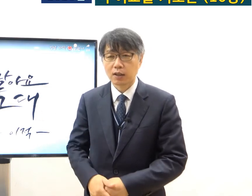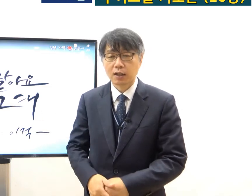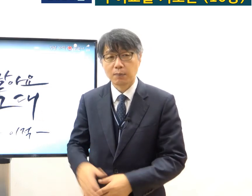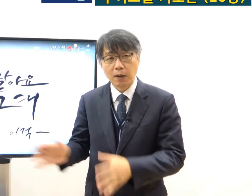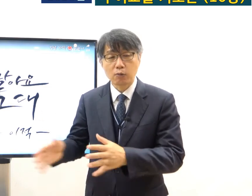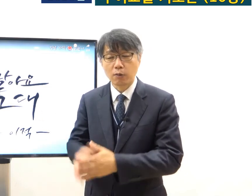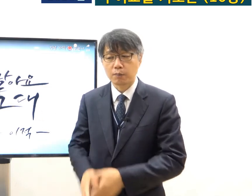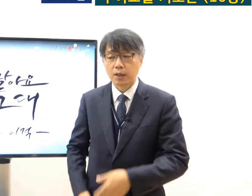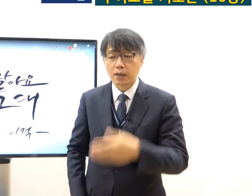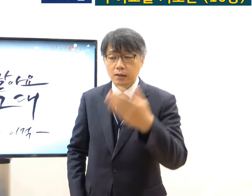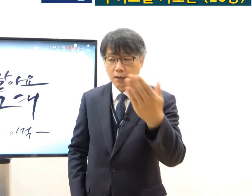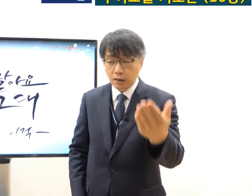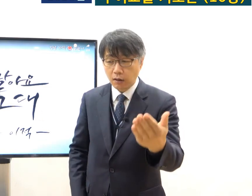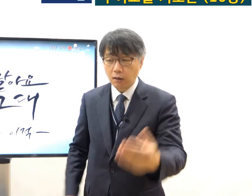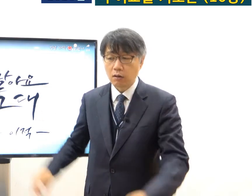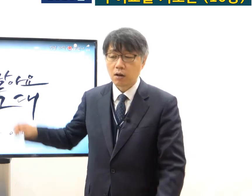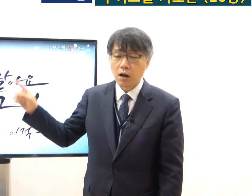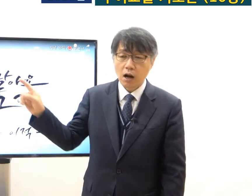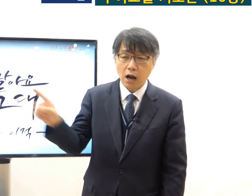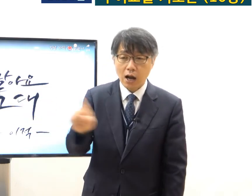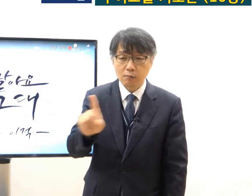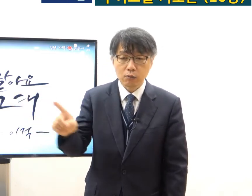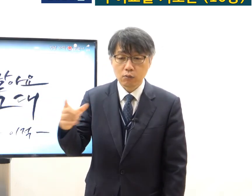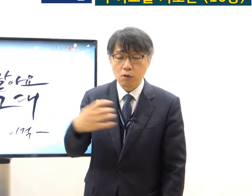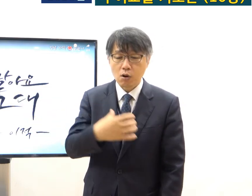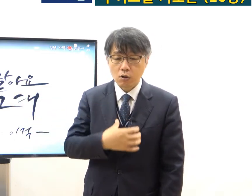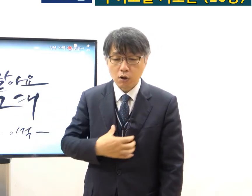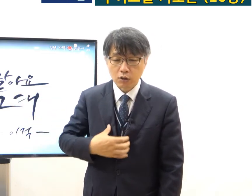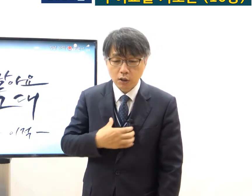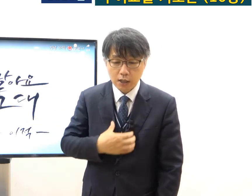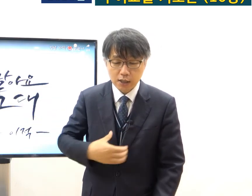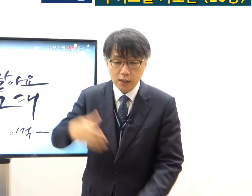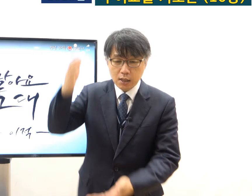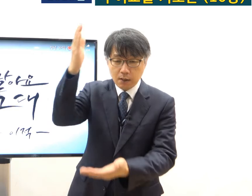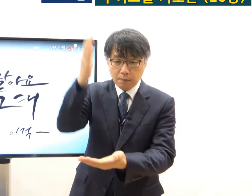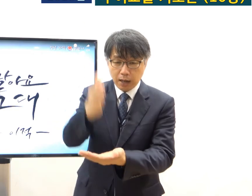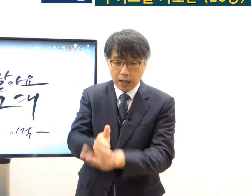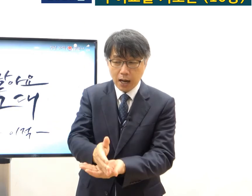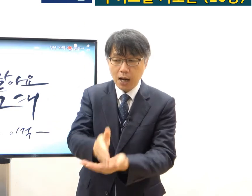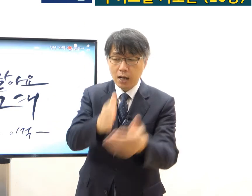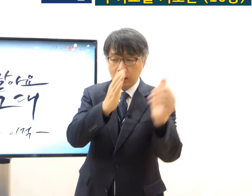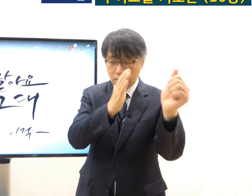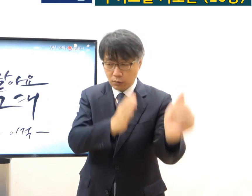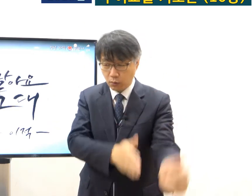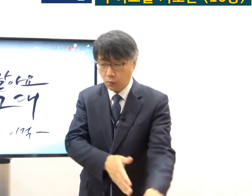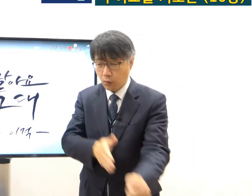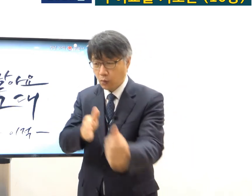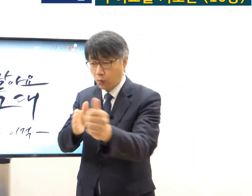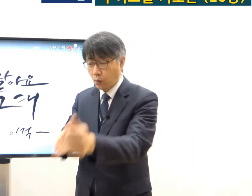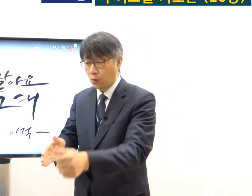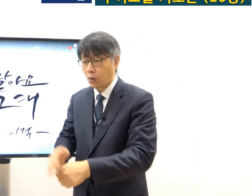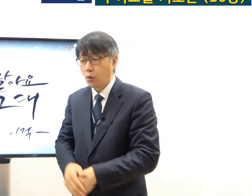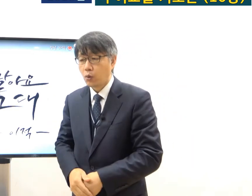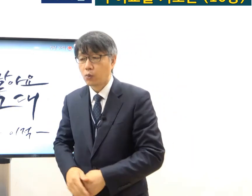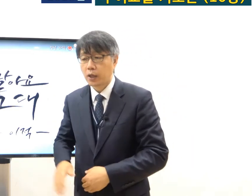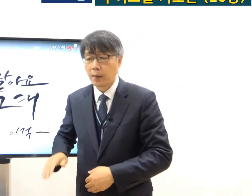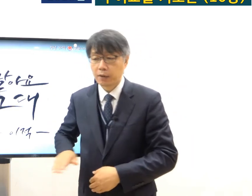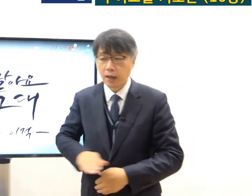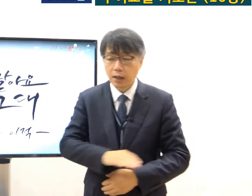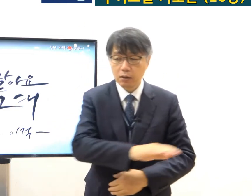하는데 빼고요. 그대여 아무 걱정하지 마라 요 우리